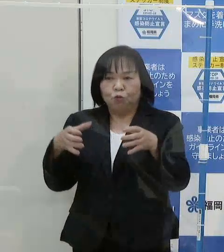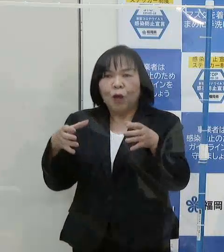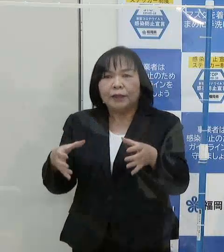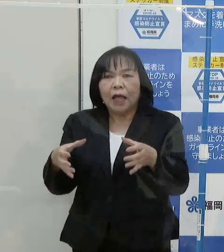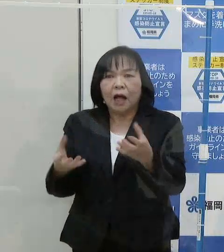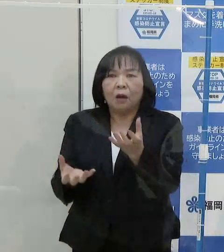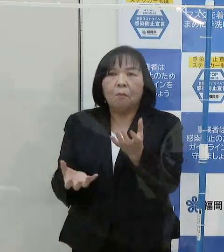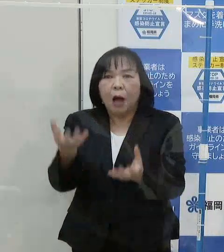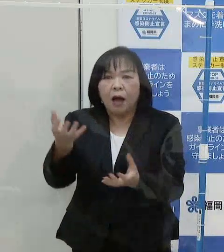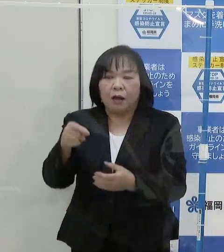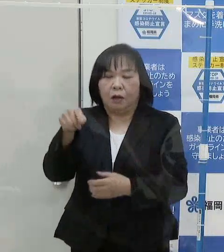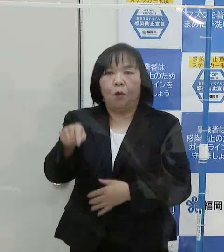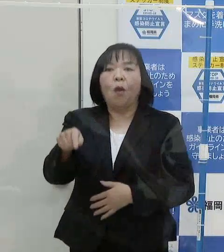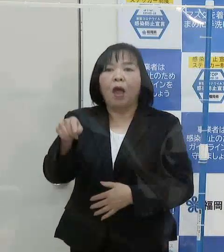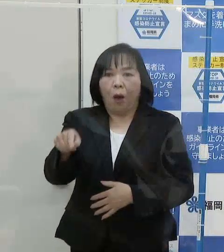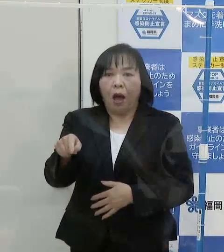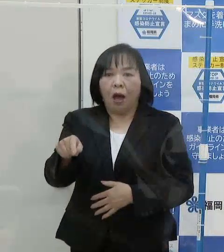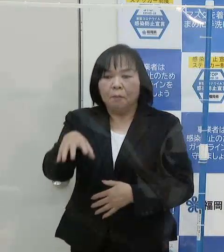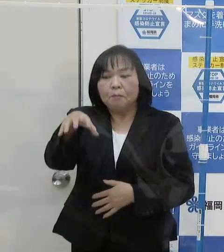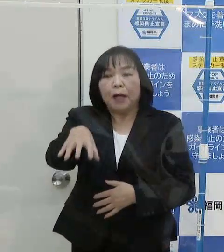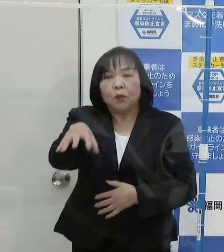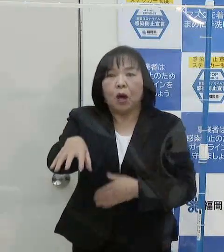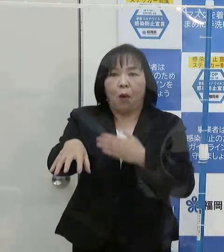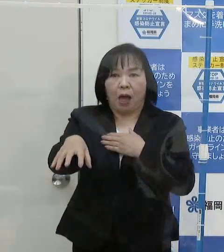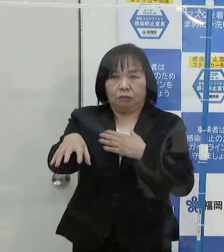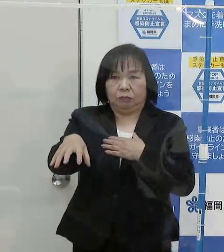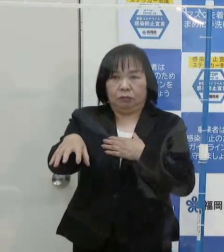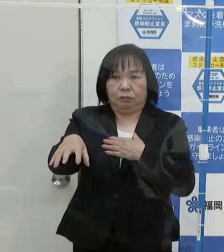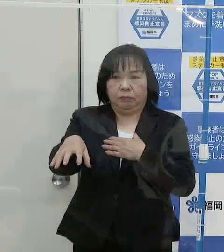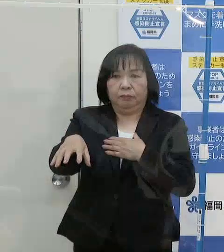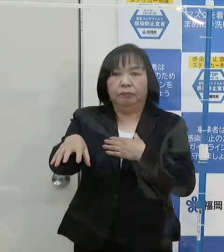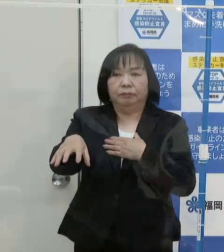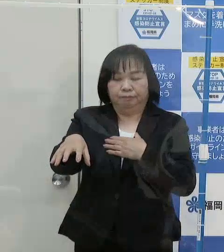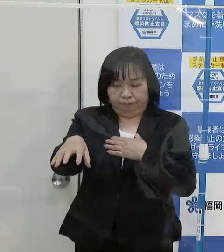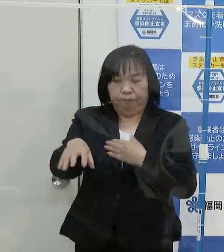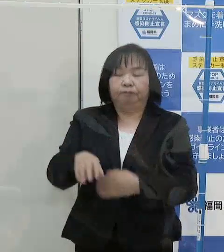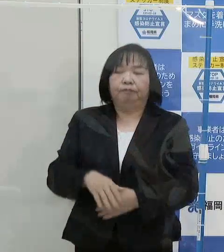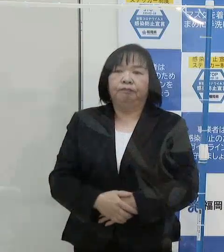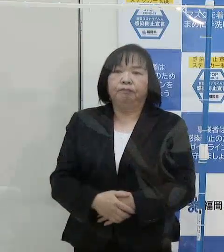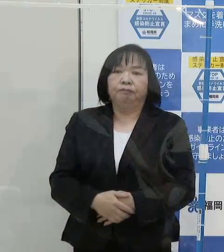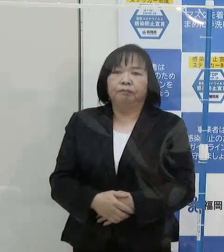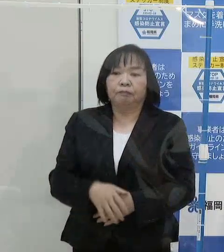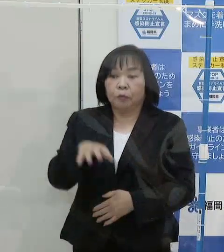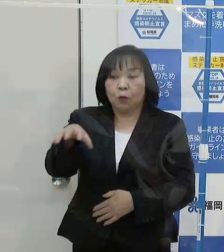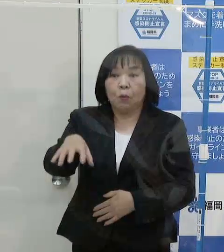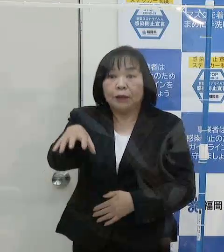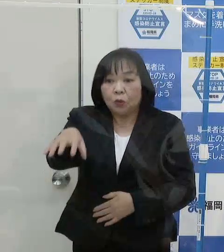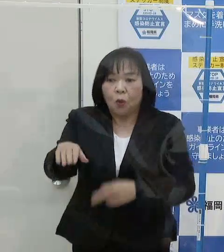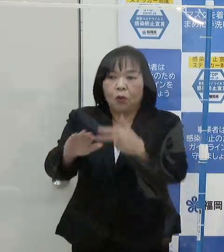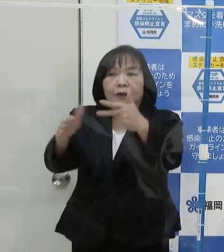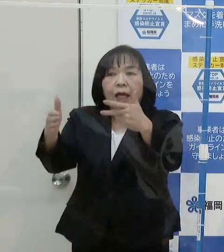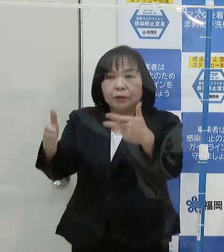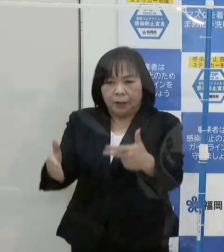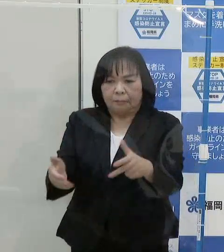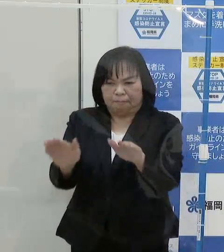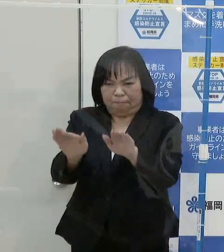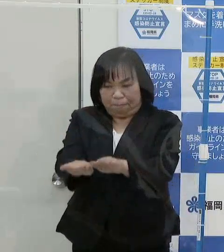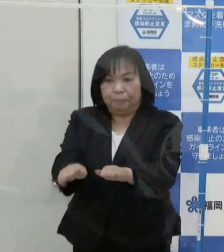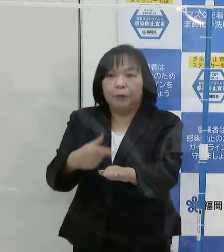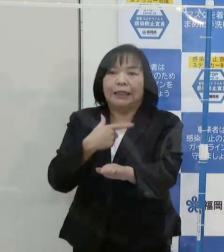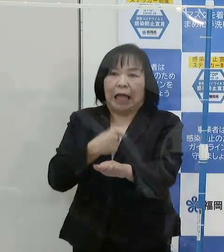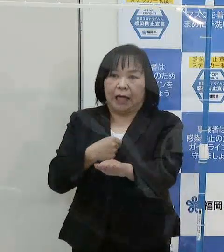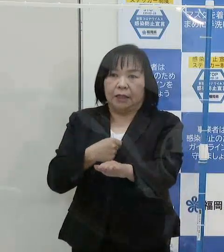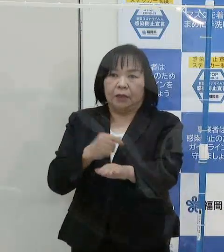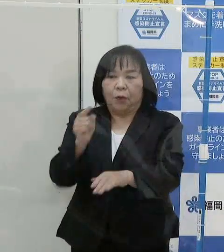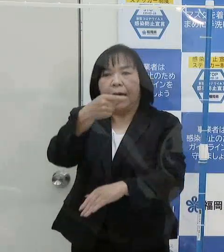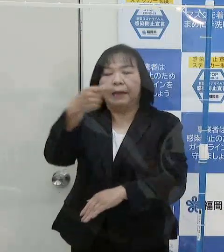、そのクラスターは場所が特定されていてどういうことなのかも分かっておりますので、そこの施設で封じ込めを図りたい、